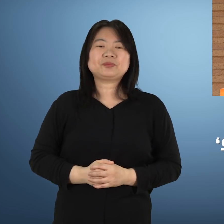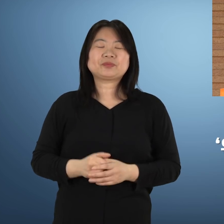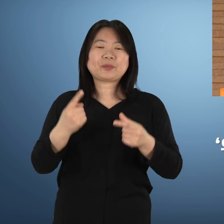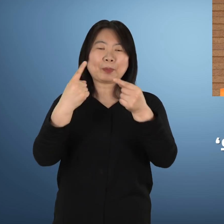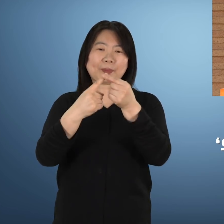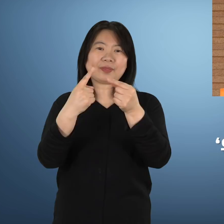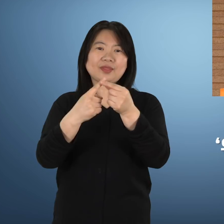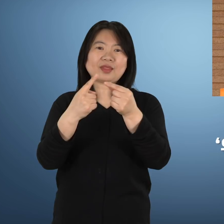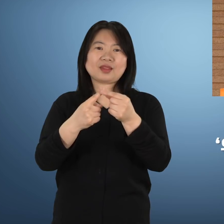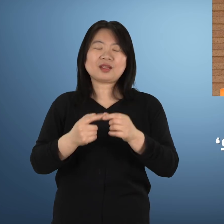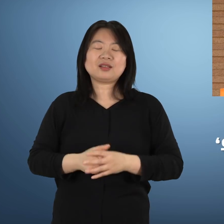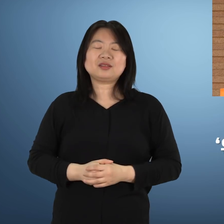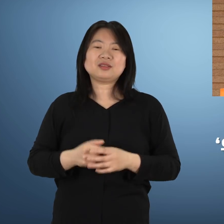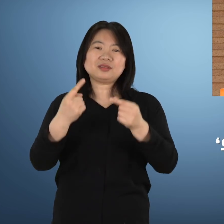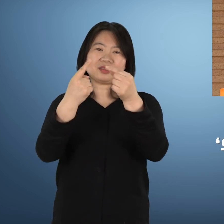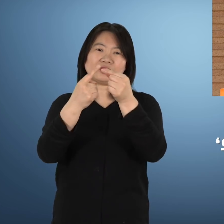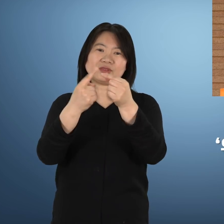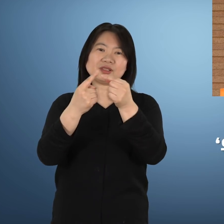첫째,